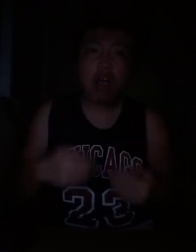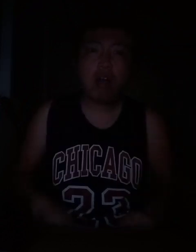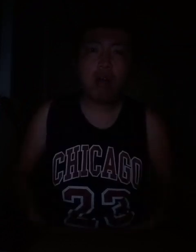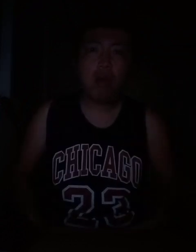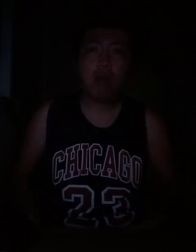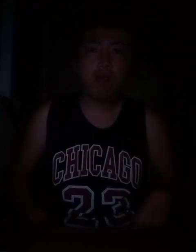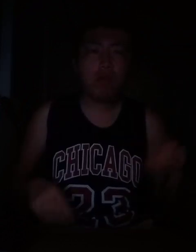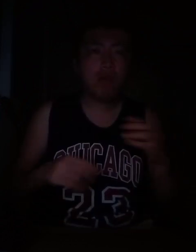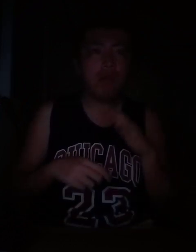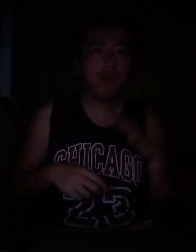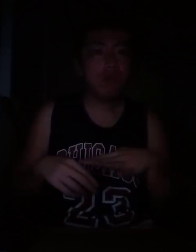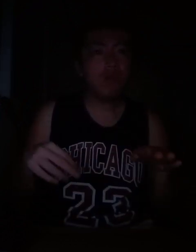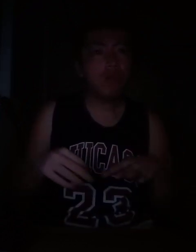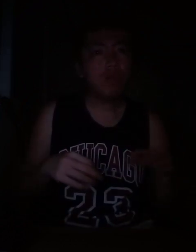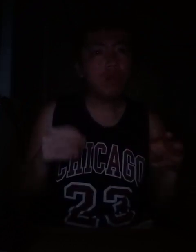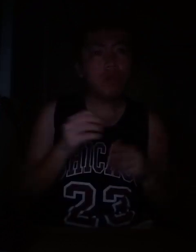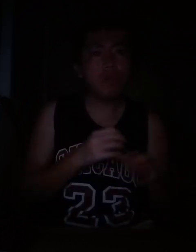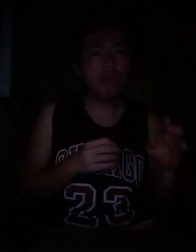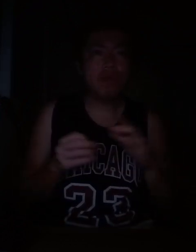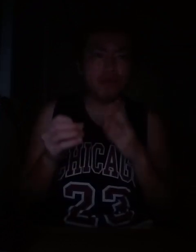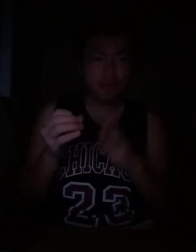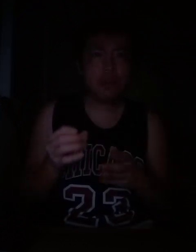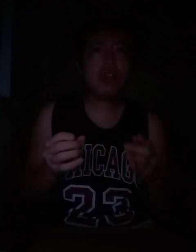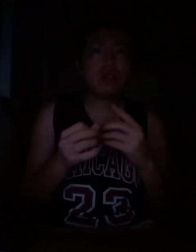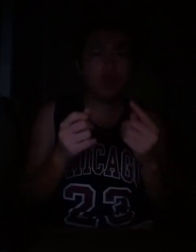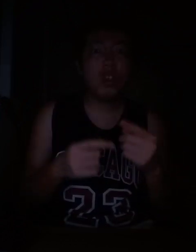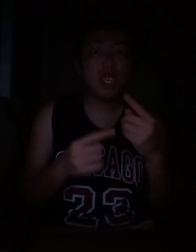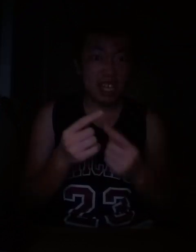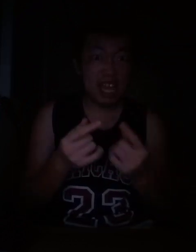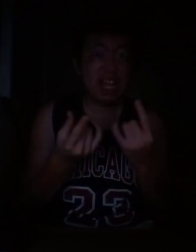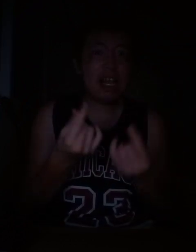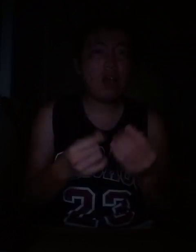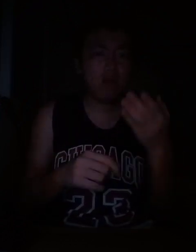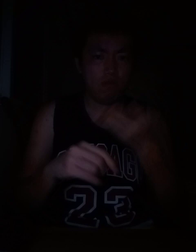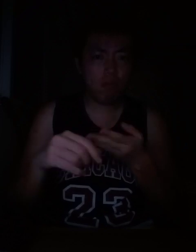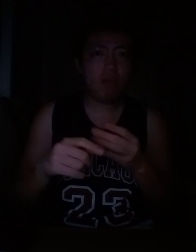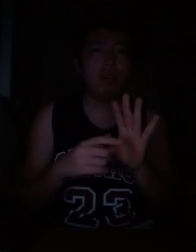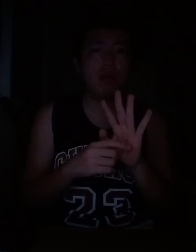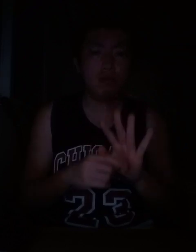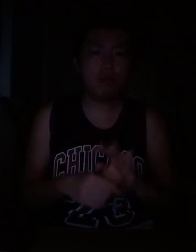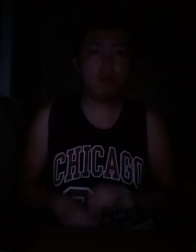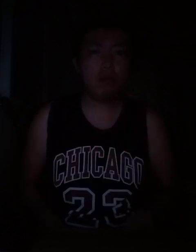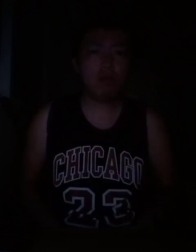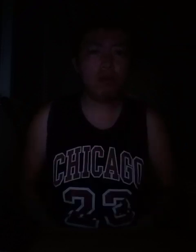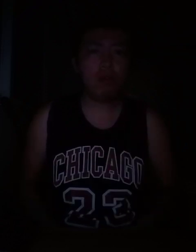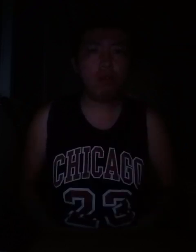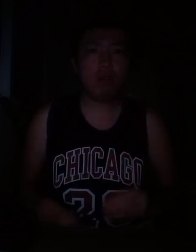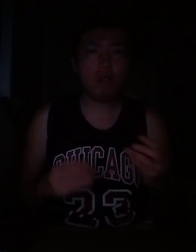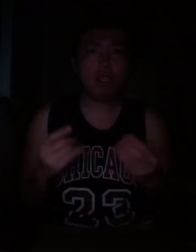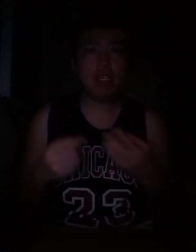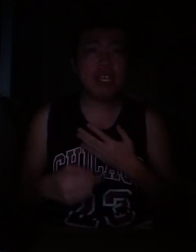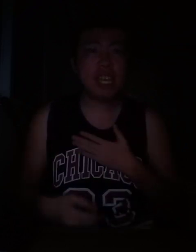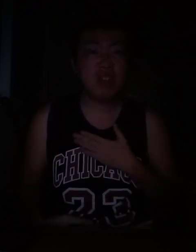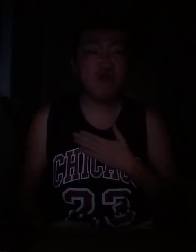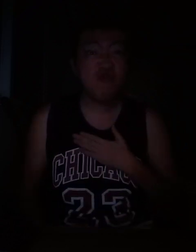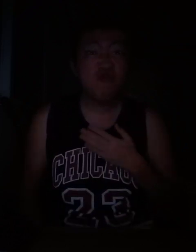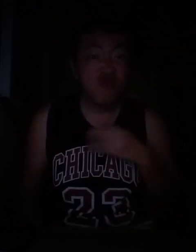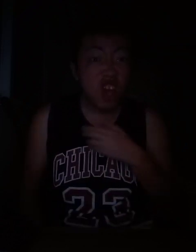국선 변호인을 통해서라도 재판을 진행하도록 조치해달라고 재판부에 요청했고 김 변호사는 내가 유령이냐며